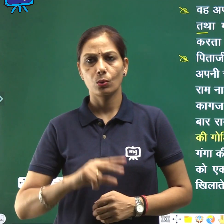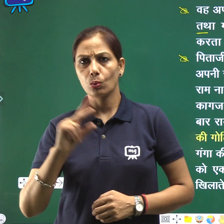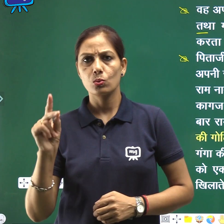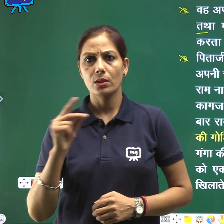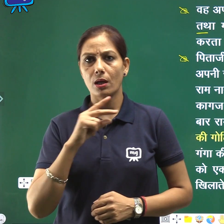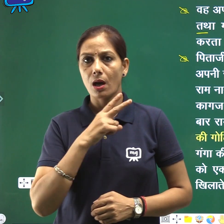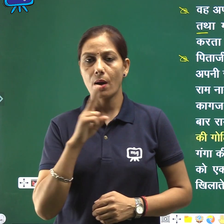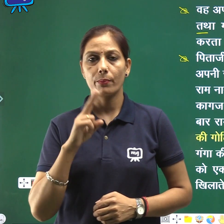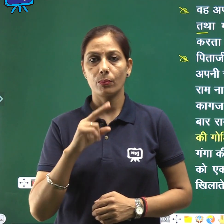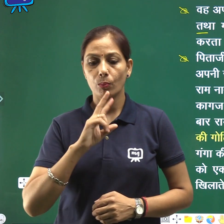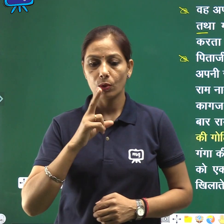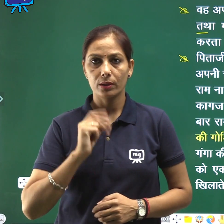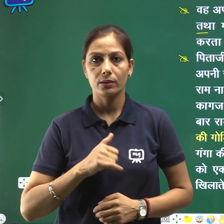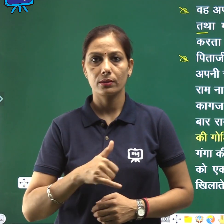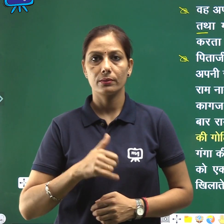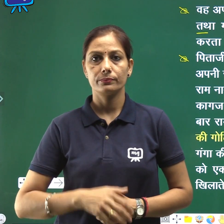मैया कहा करता था।